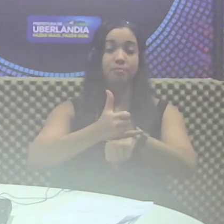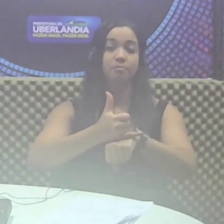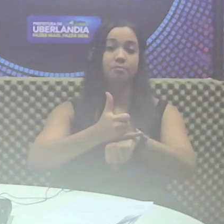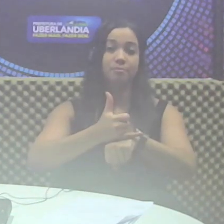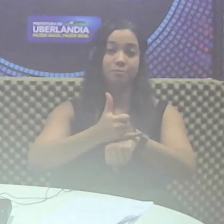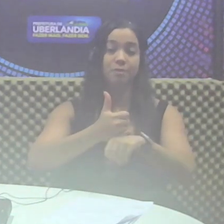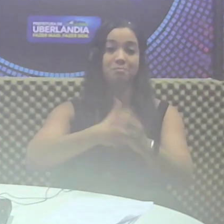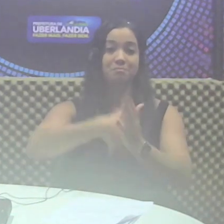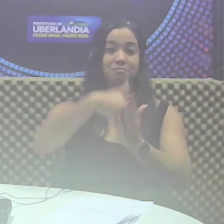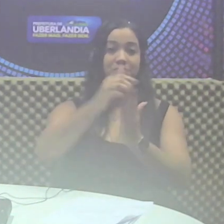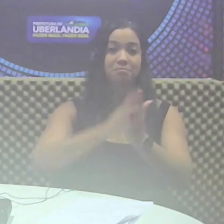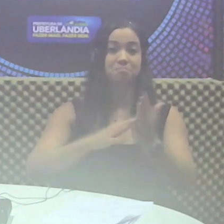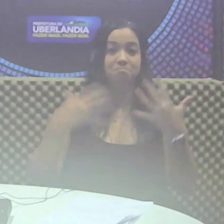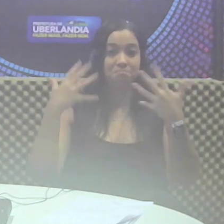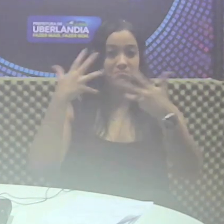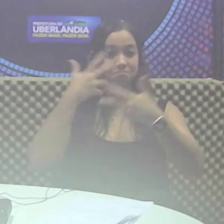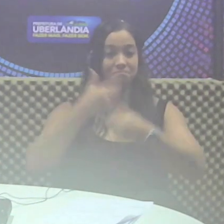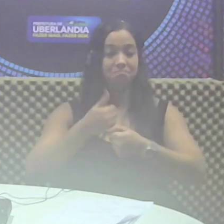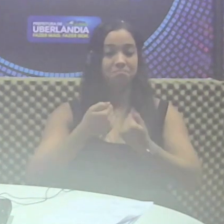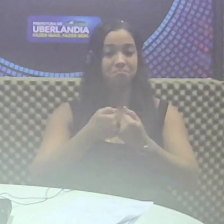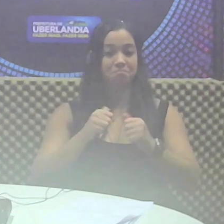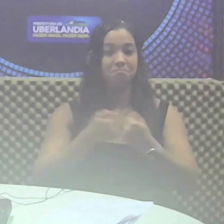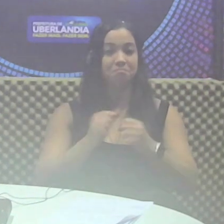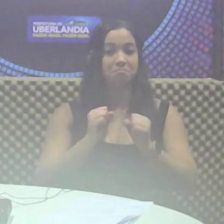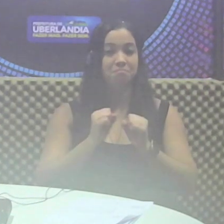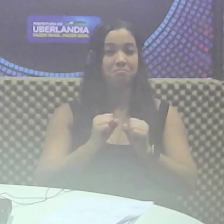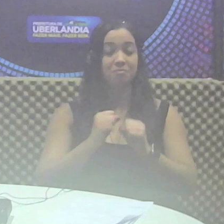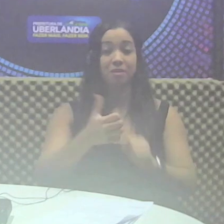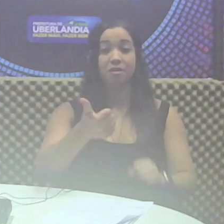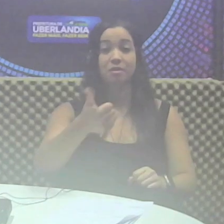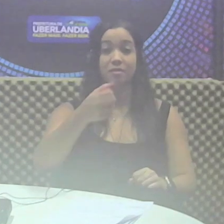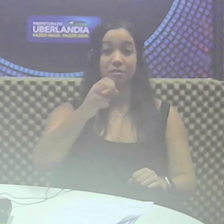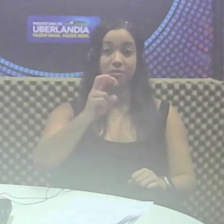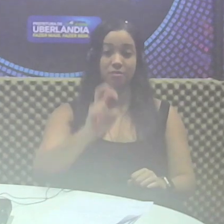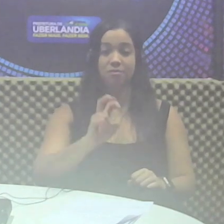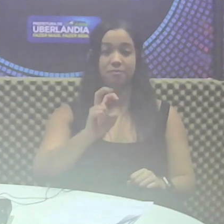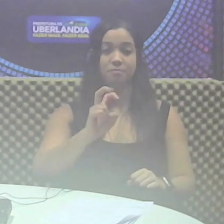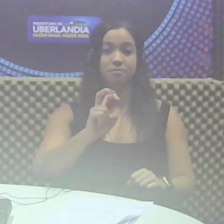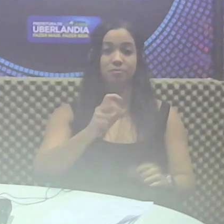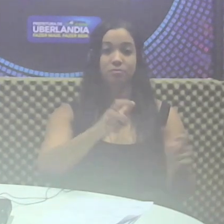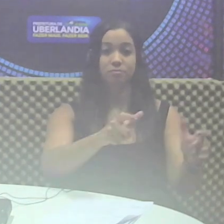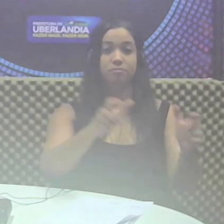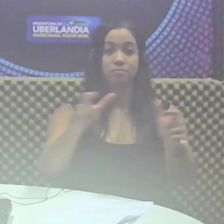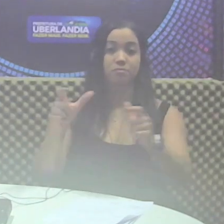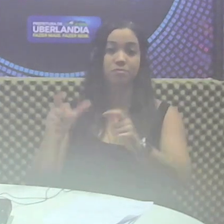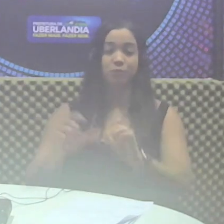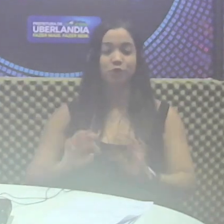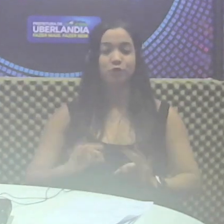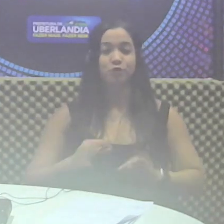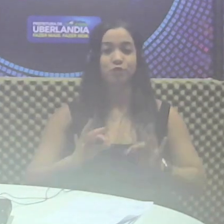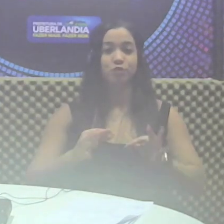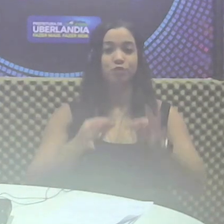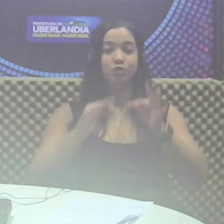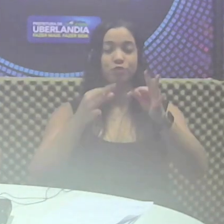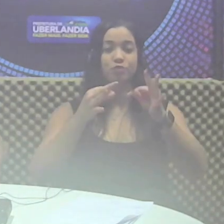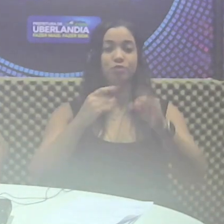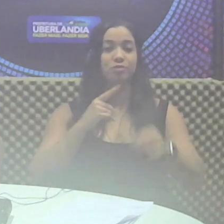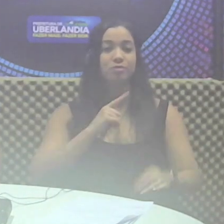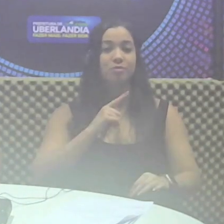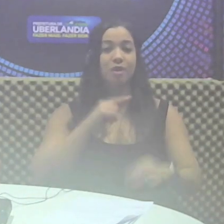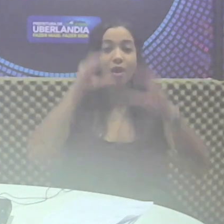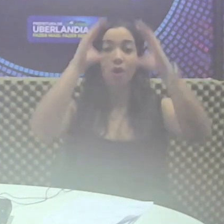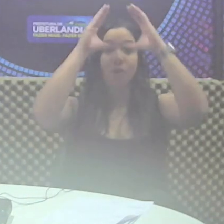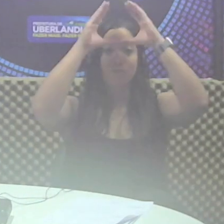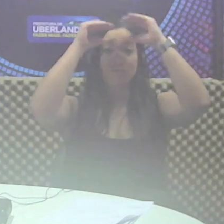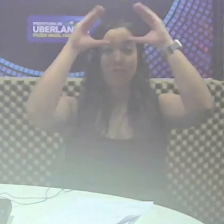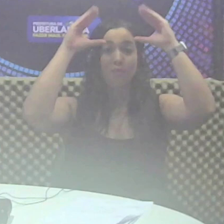os usuários do transporte coletivo contam com 15 abrigos metálicos, mais modernos e que oferecem maior